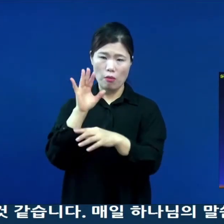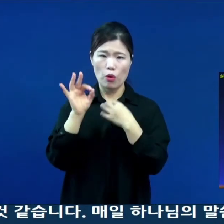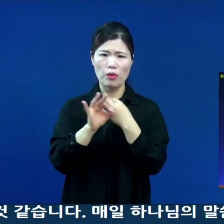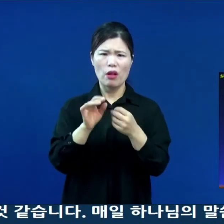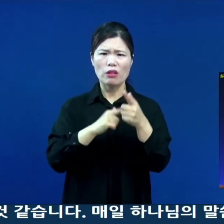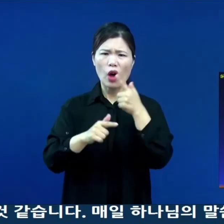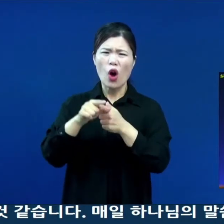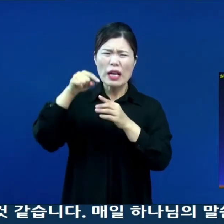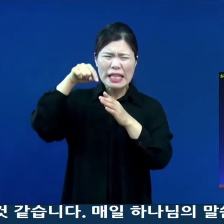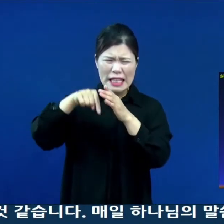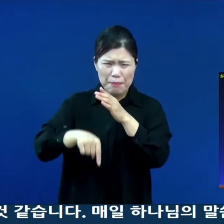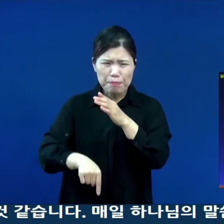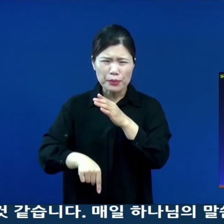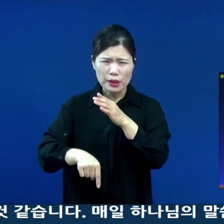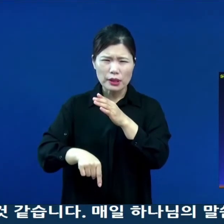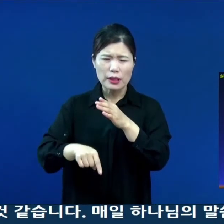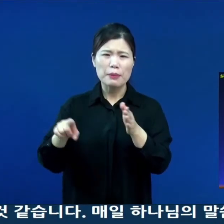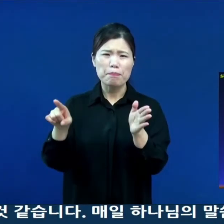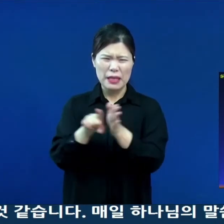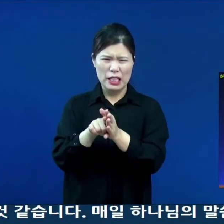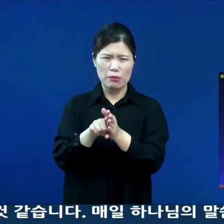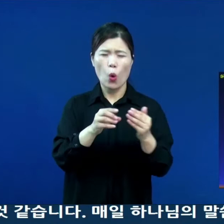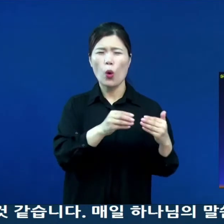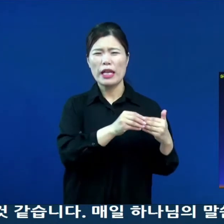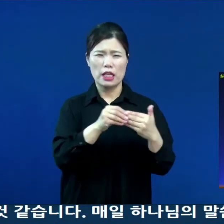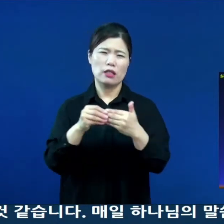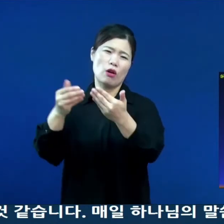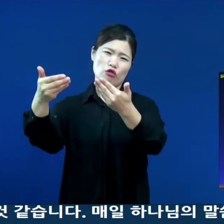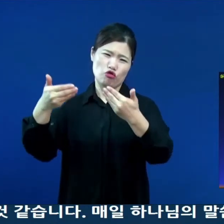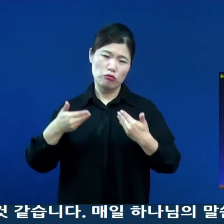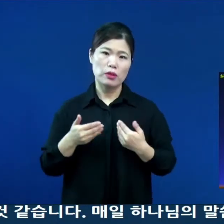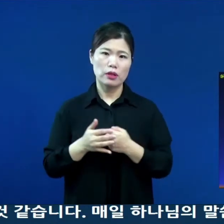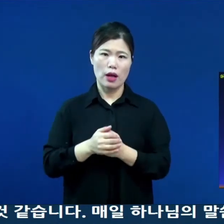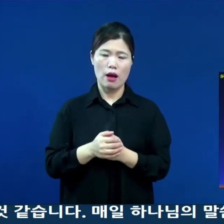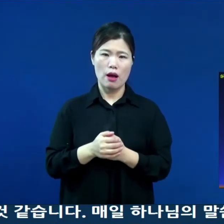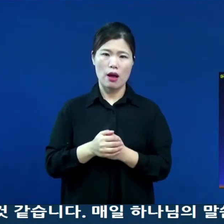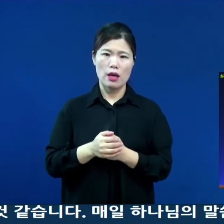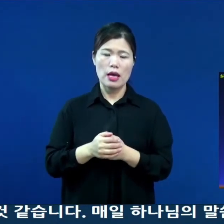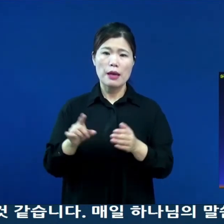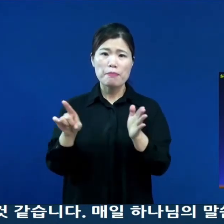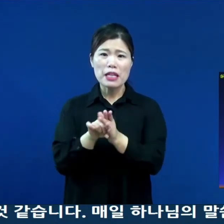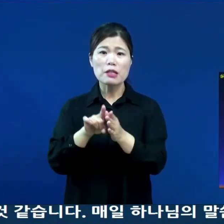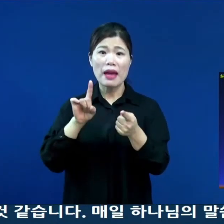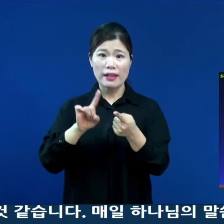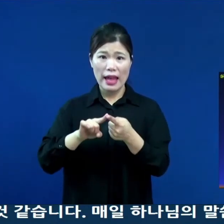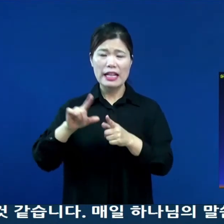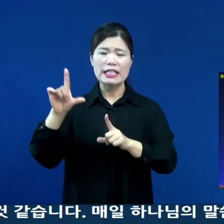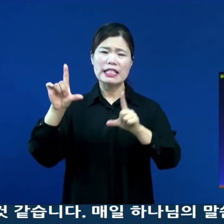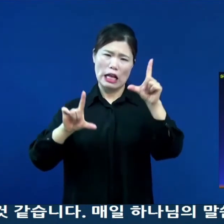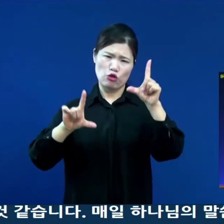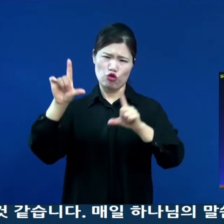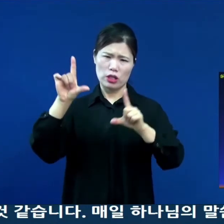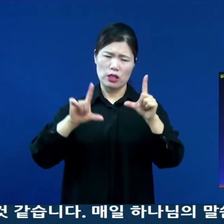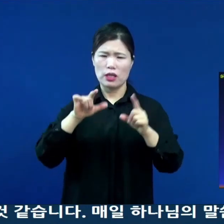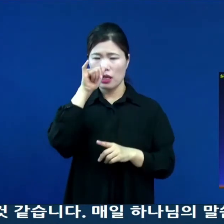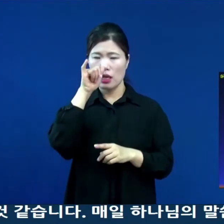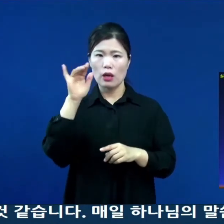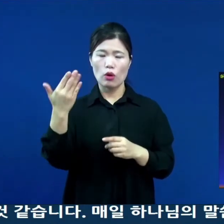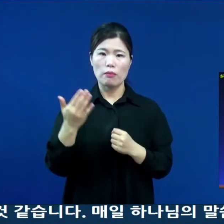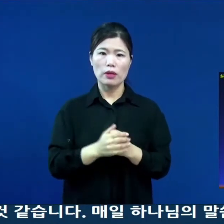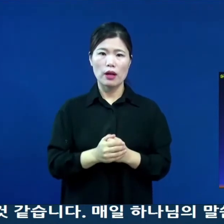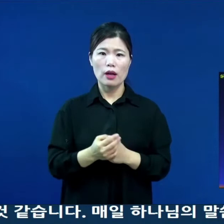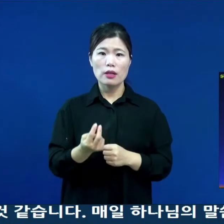이끕니다. 표적은 우리를 믿음으로 이끌어가는 흔적, 자취입니다. 아멘 되시죠?